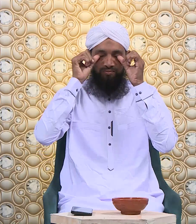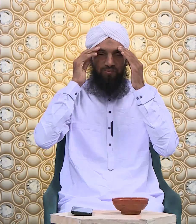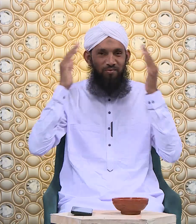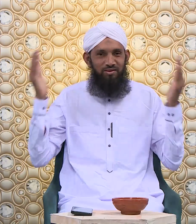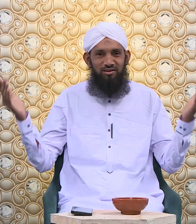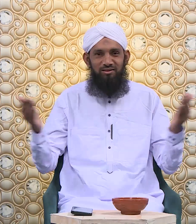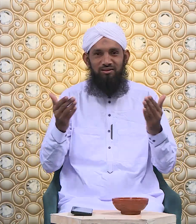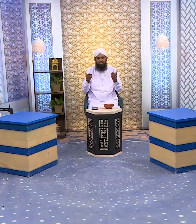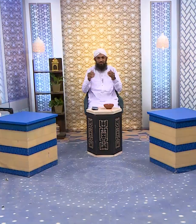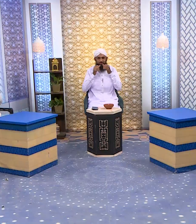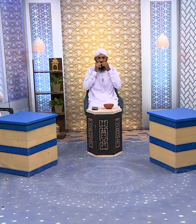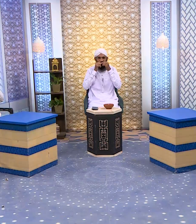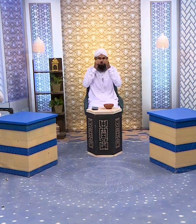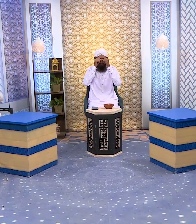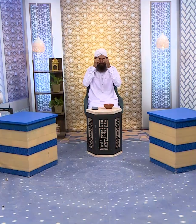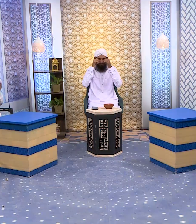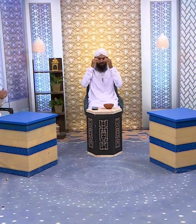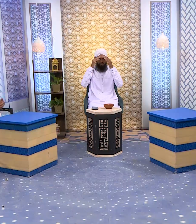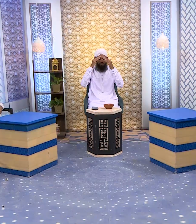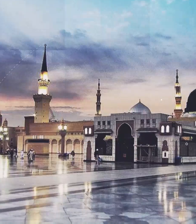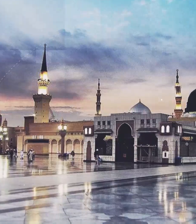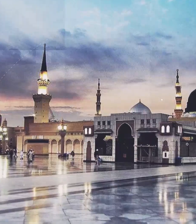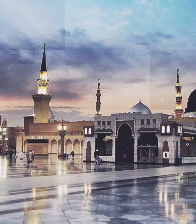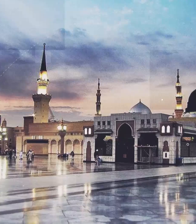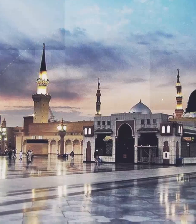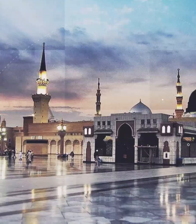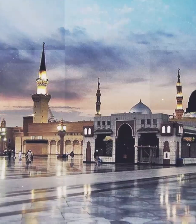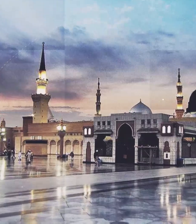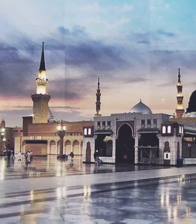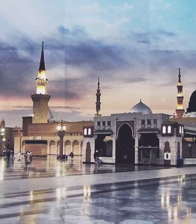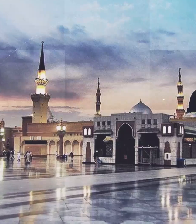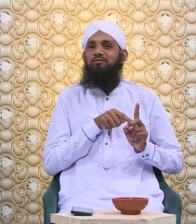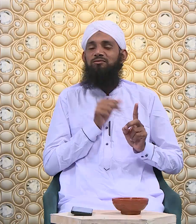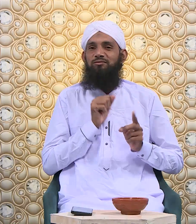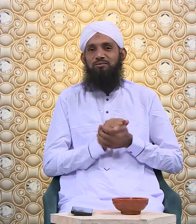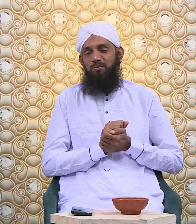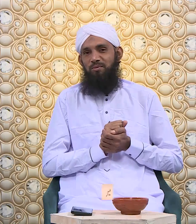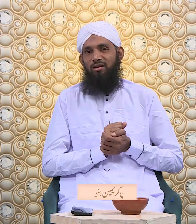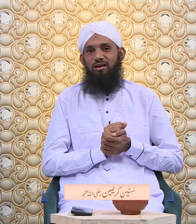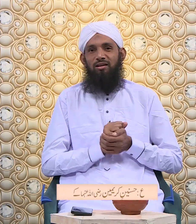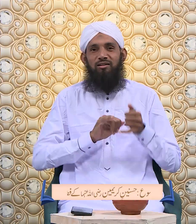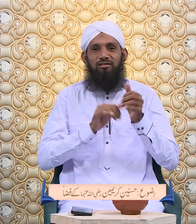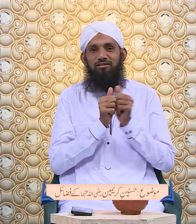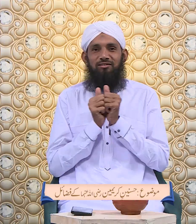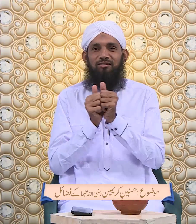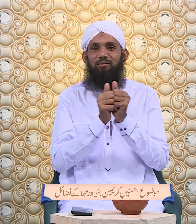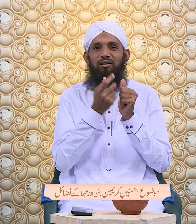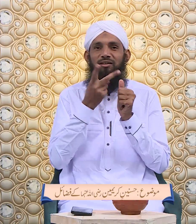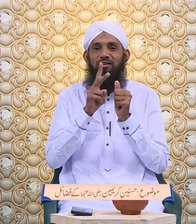علی الحبیب صلی اللہ علیہ وآلہ وآلہ وآلہ وآلہ حضرت سیدہ مسلمان فارسی رضی اللہ عنہ فرماتے